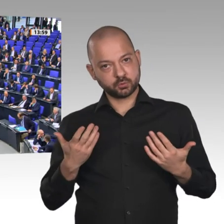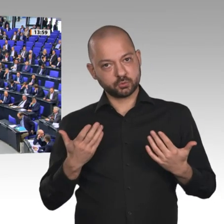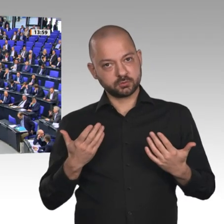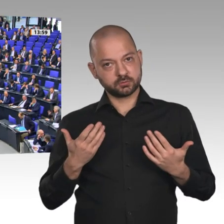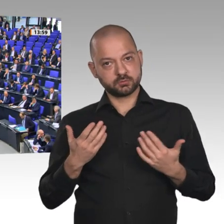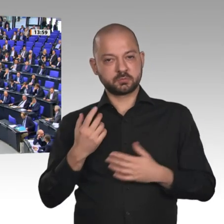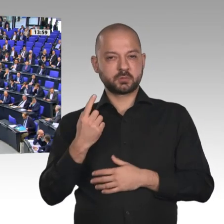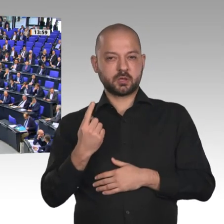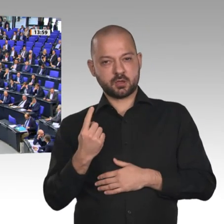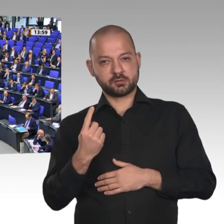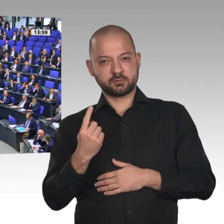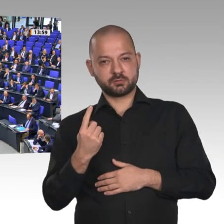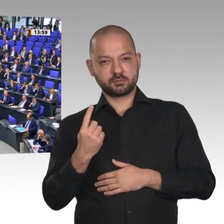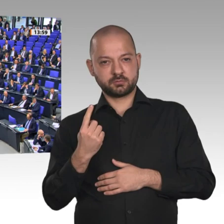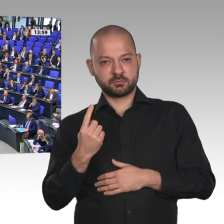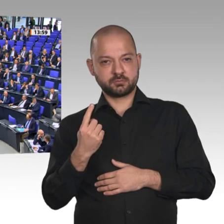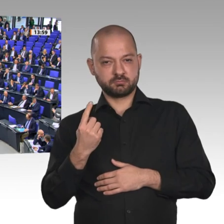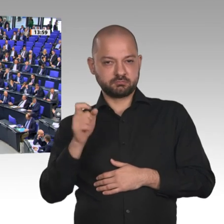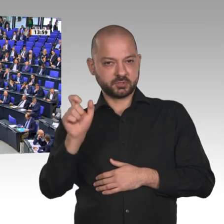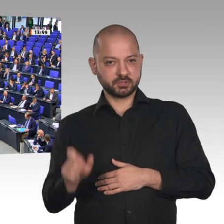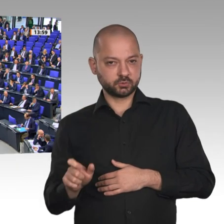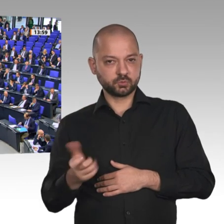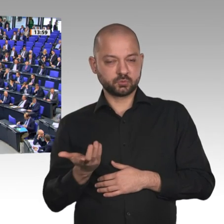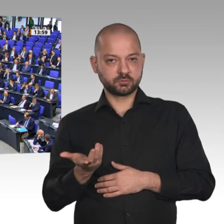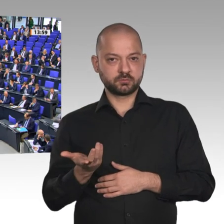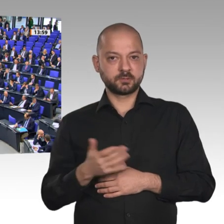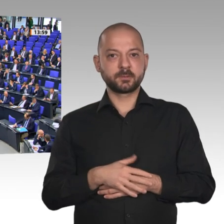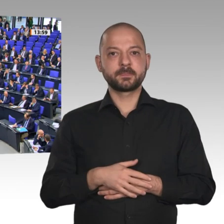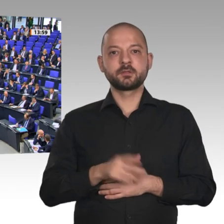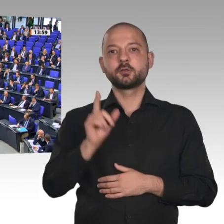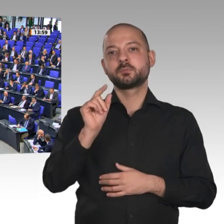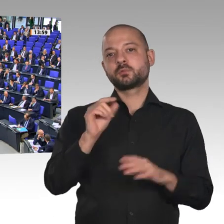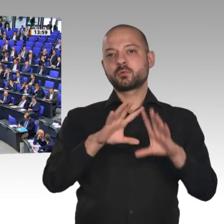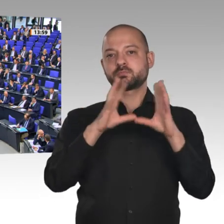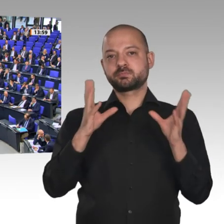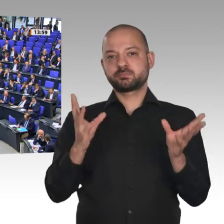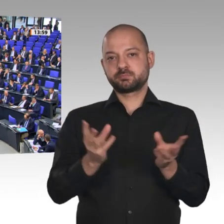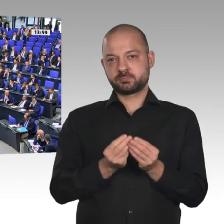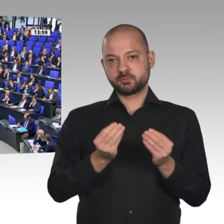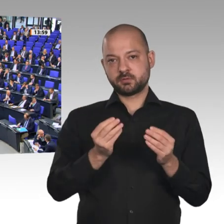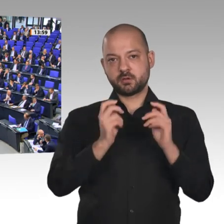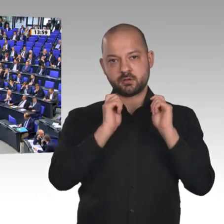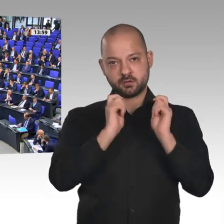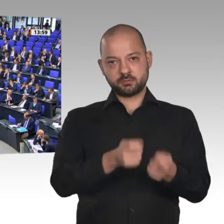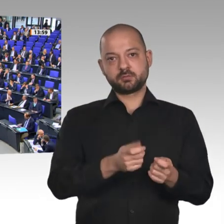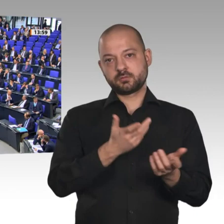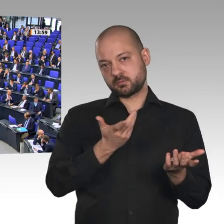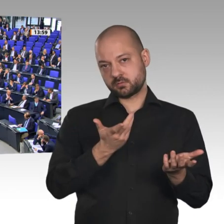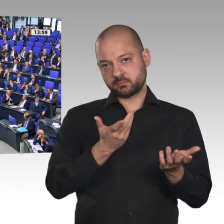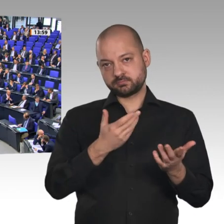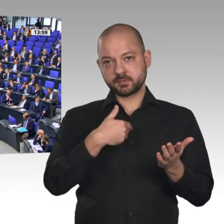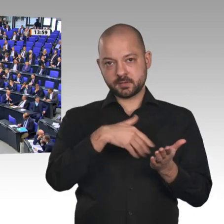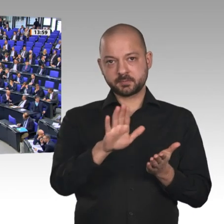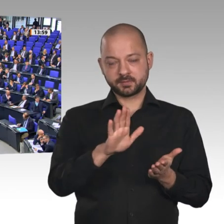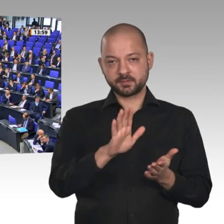298 und enthalten hat sich eine oder ein Abgeordnete. Damit